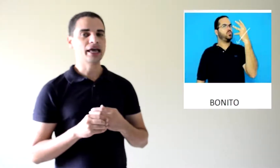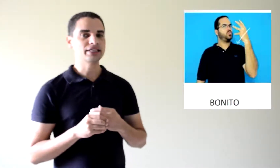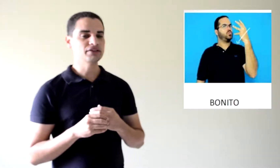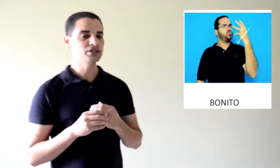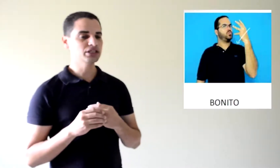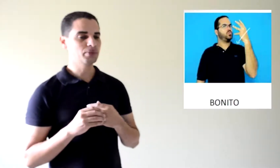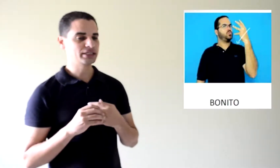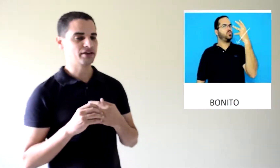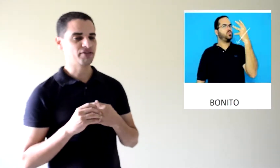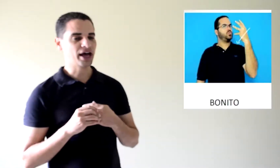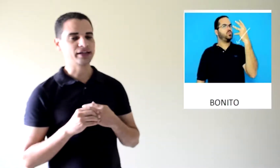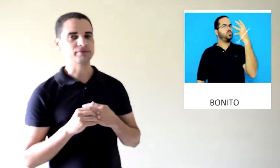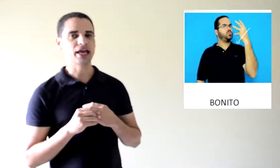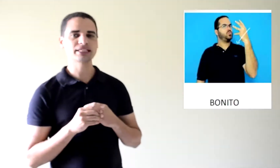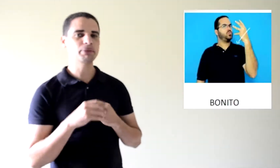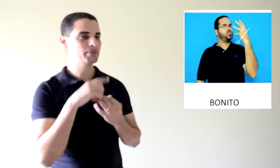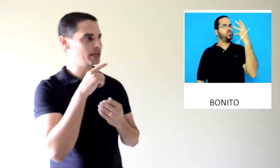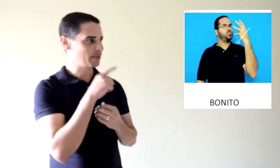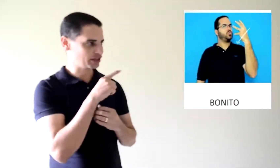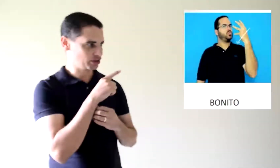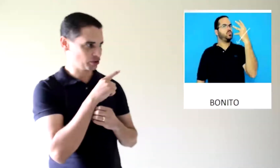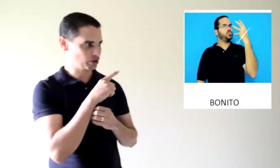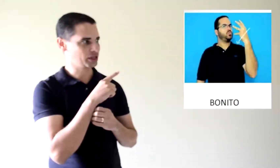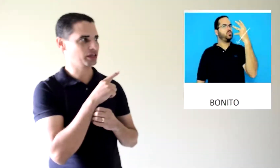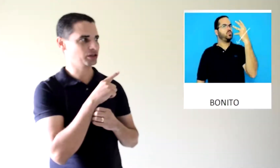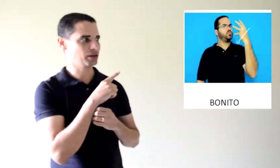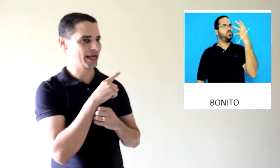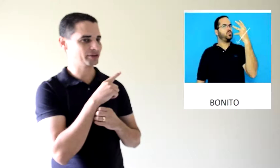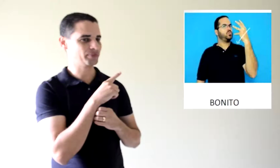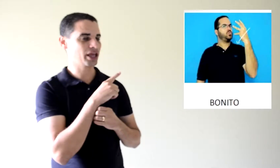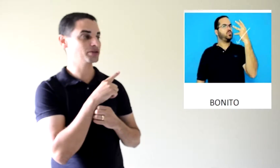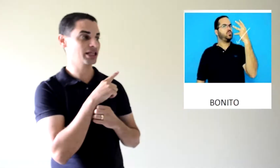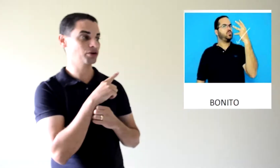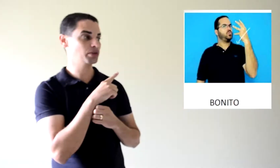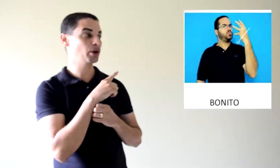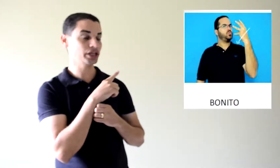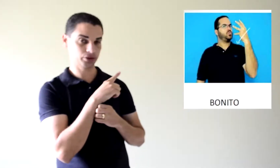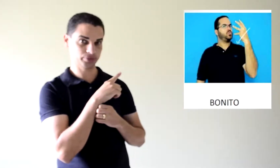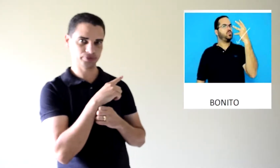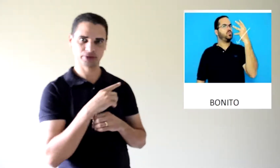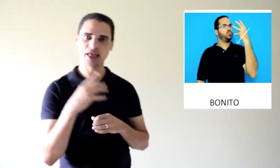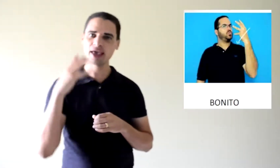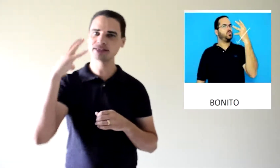Se vocês observarem, essa primeira imagem que eu coloquei aqui do lado é o sinal de bonito. É esse aqui,